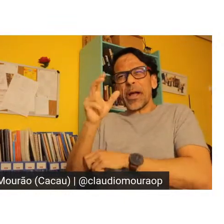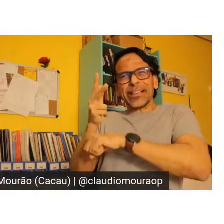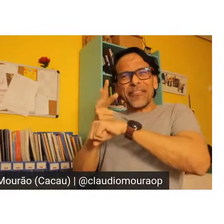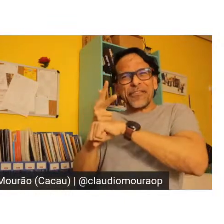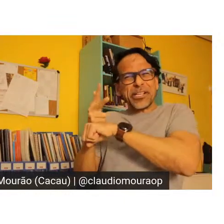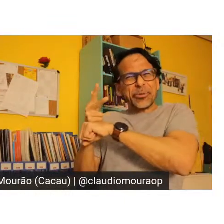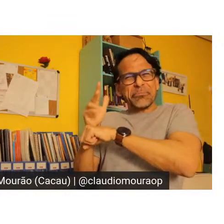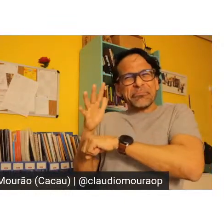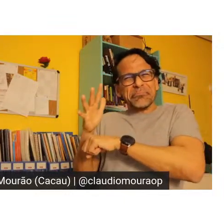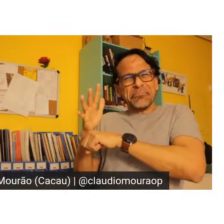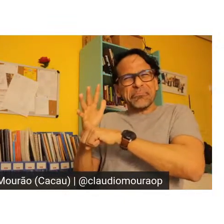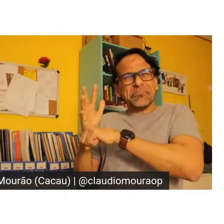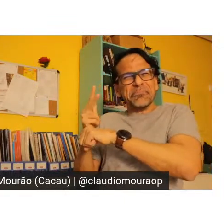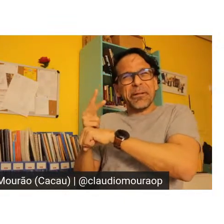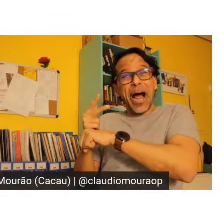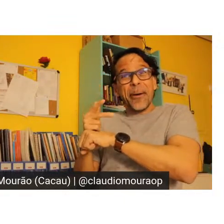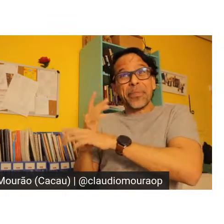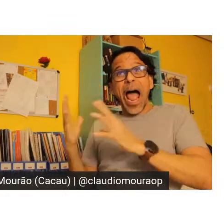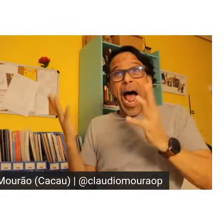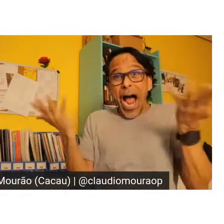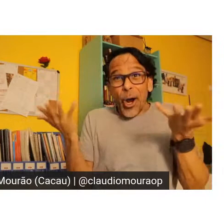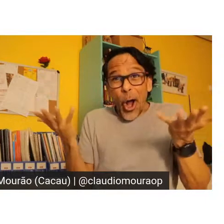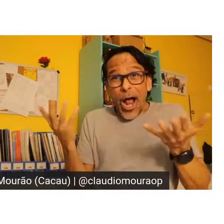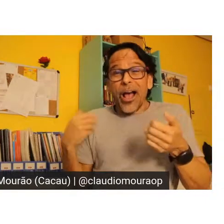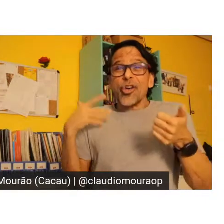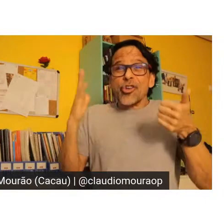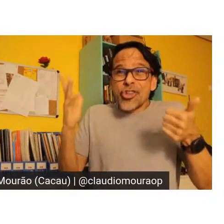dando Porto Alegre RS